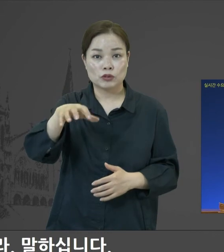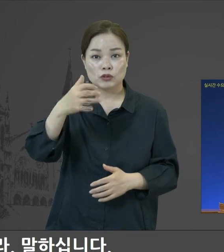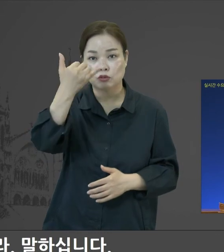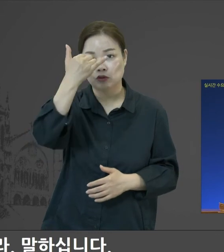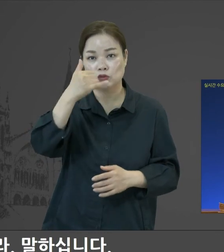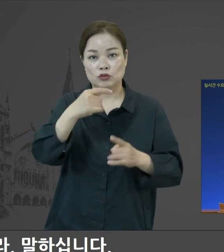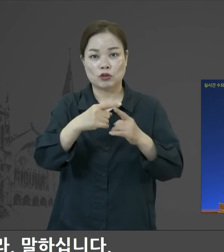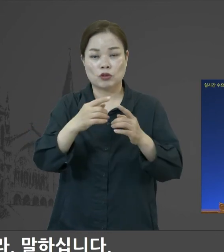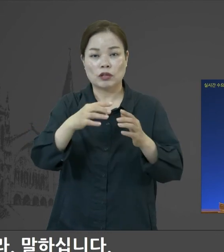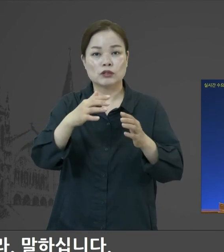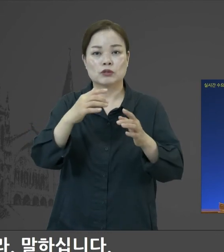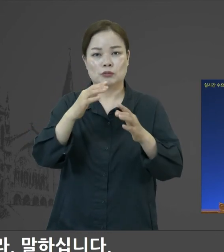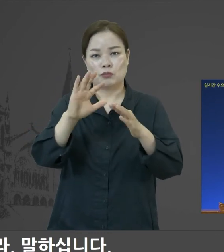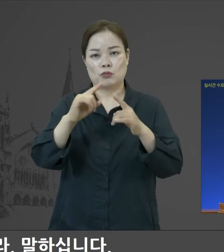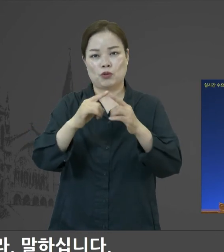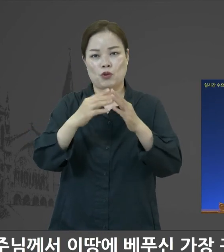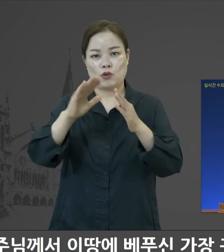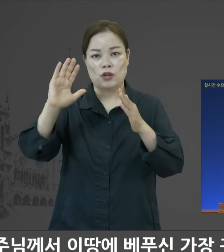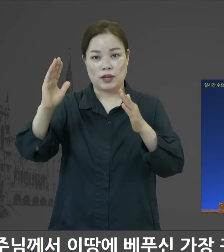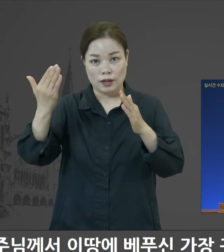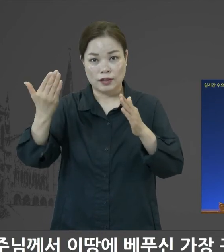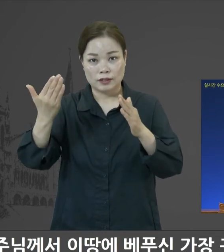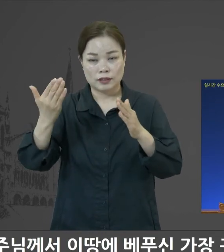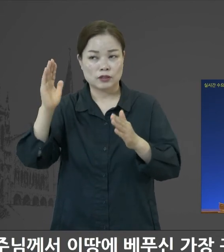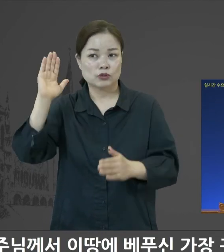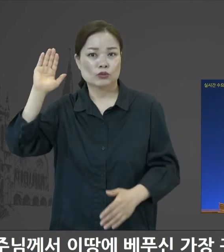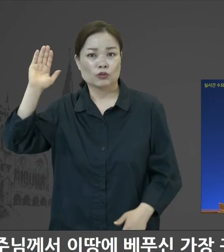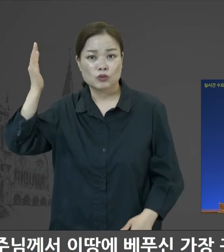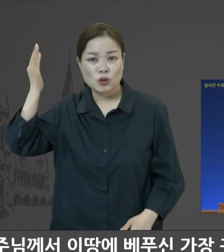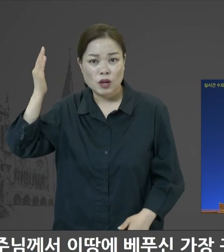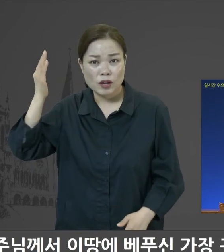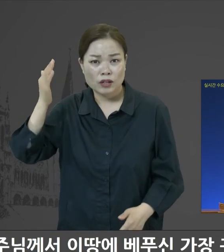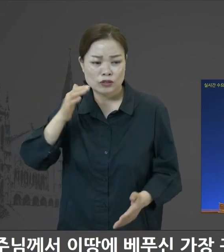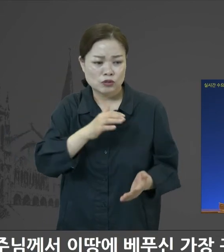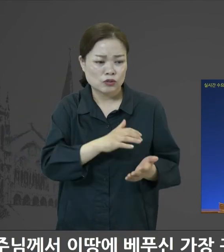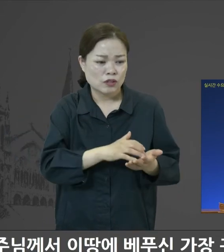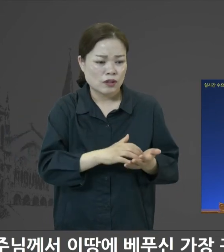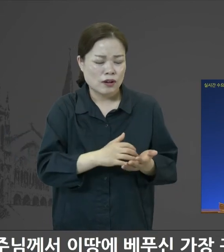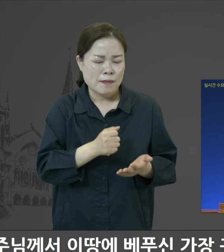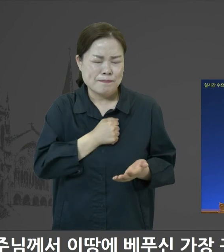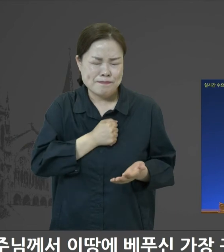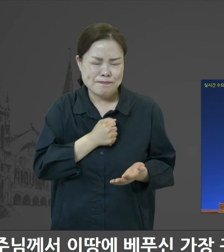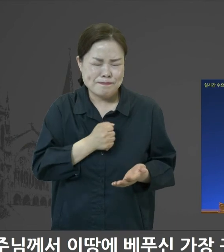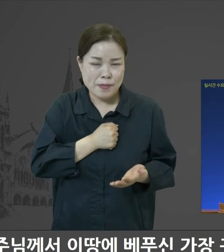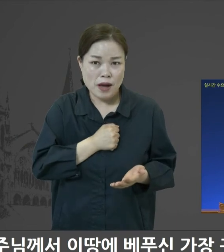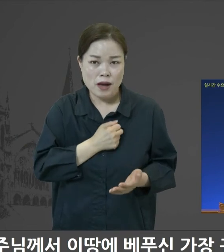몸된 교회입니다. 그러나 여러분, 최근 숨이 막힐 정도로